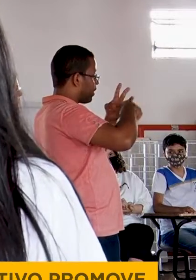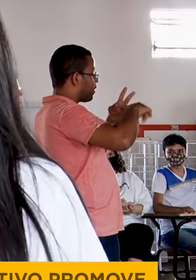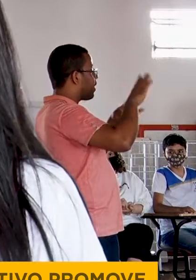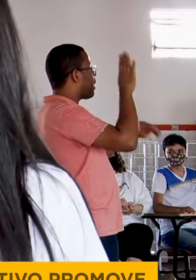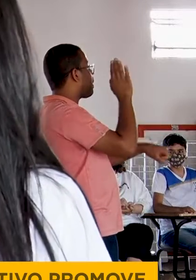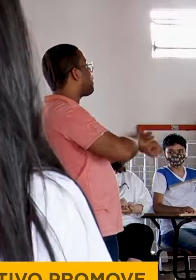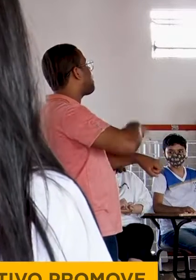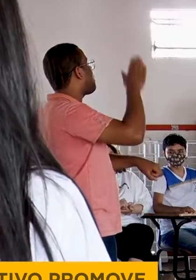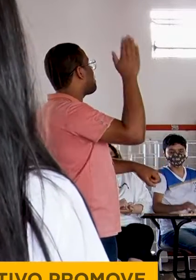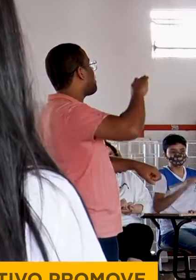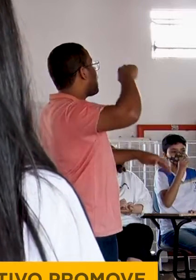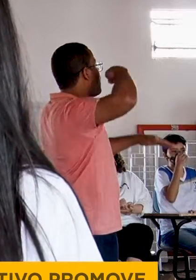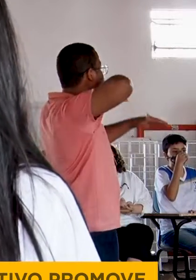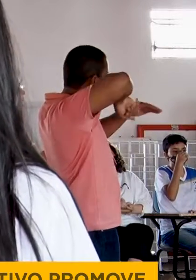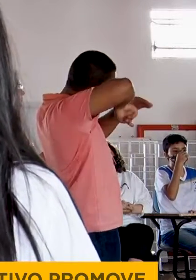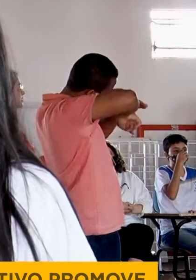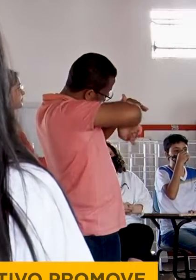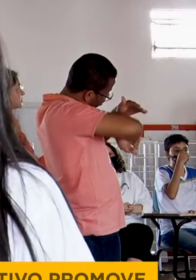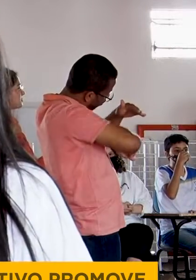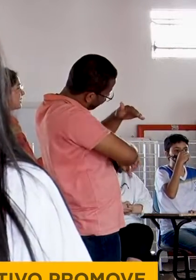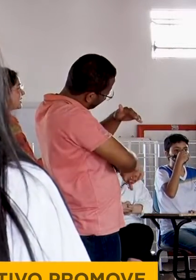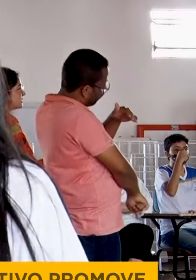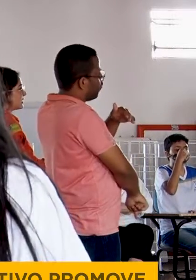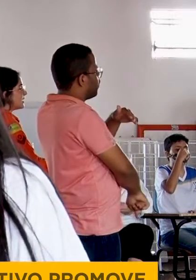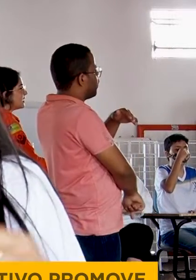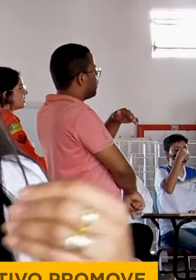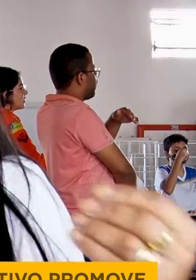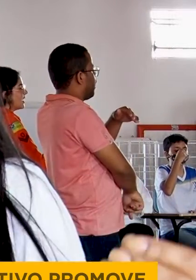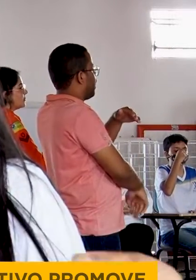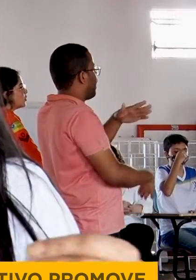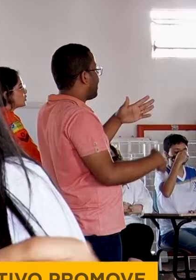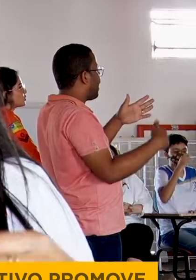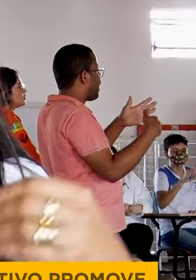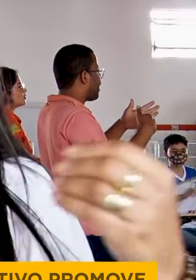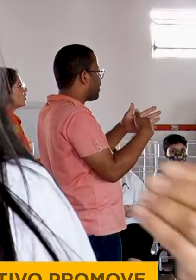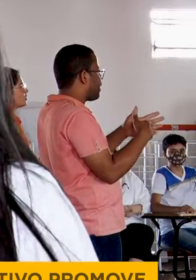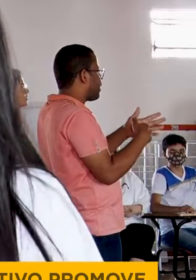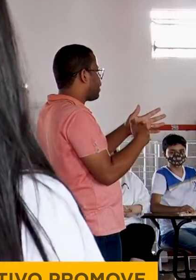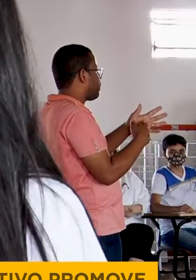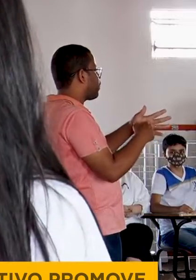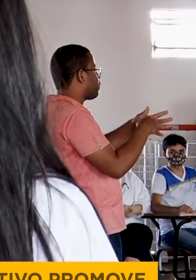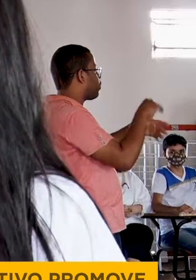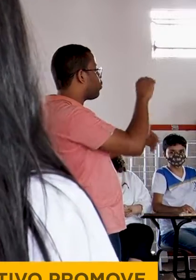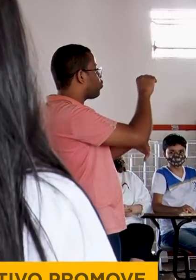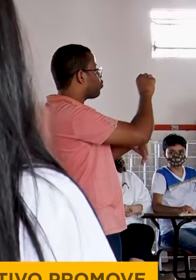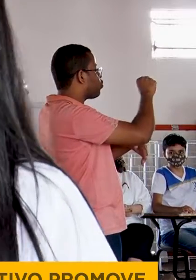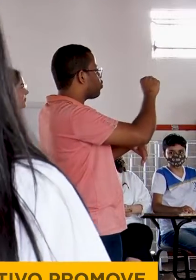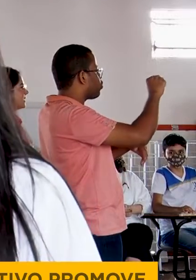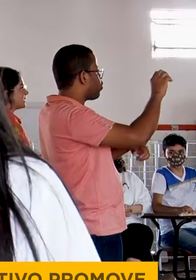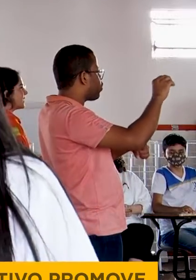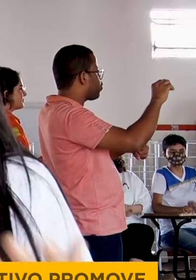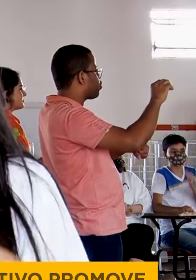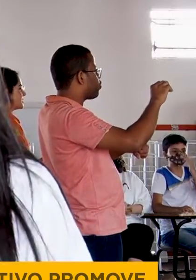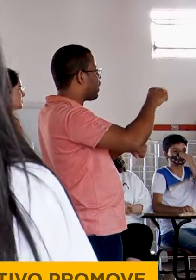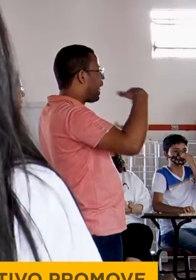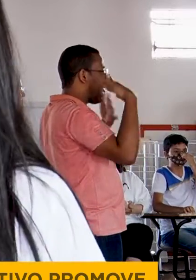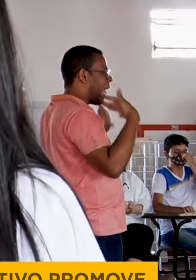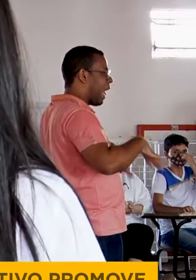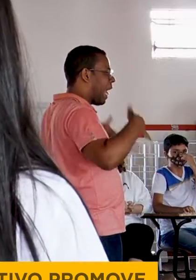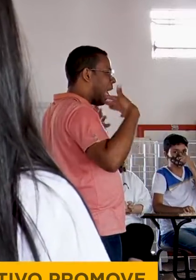para outras instituições né ontem mesmo nós levamos os alunos para conhecer a Universidade Federal de Sergipe né o retou inclusive conversou um pouco